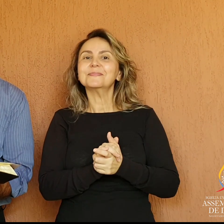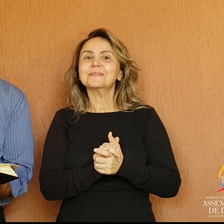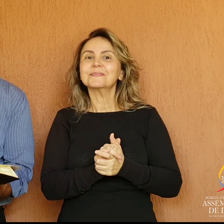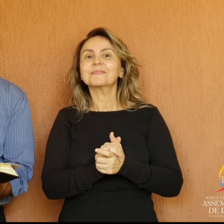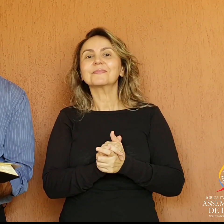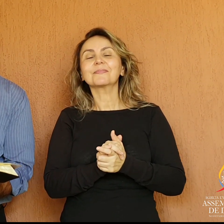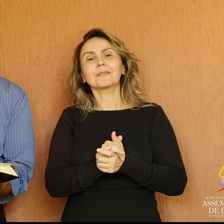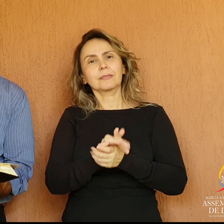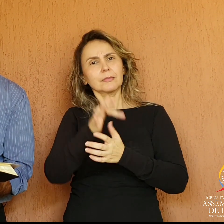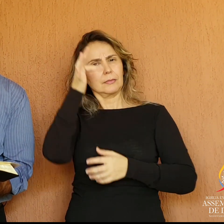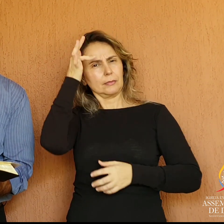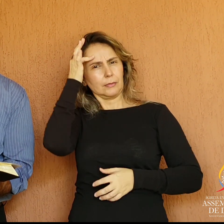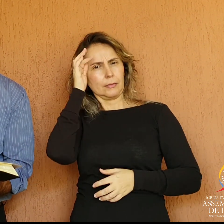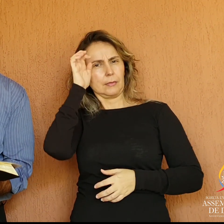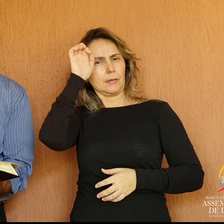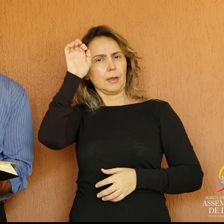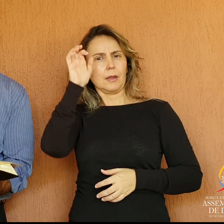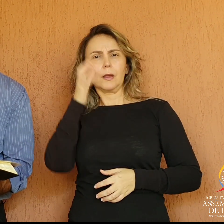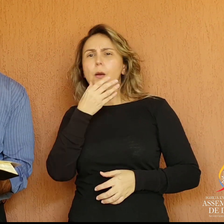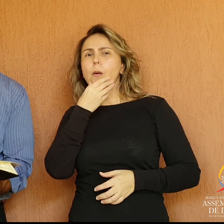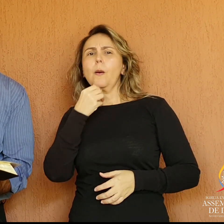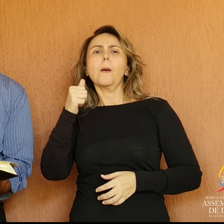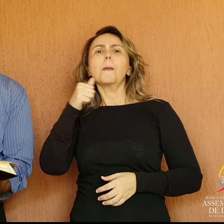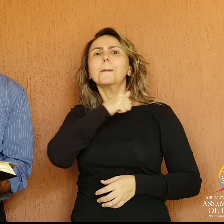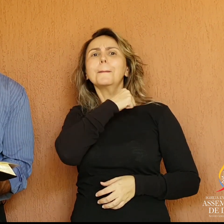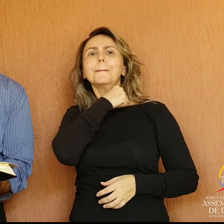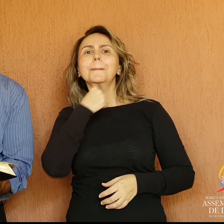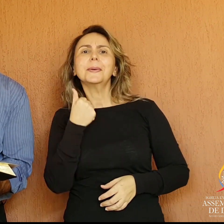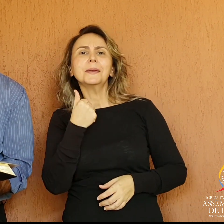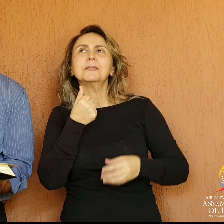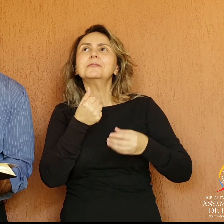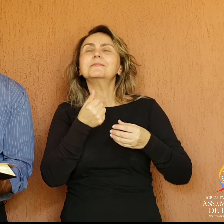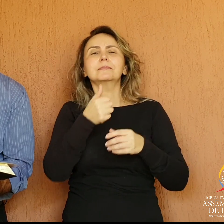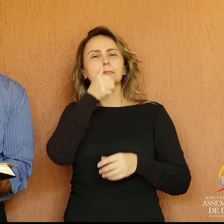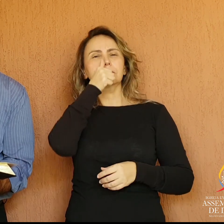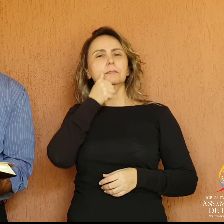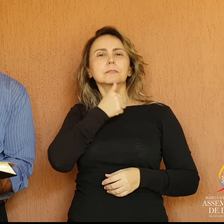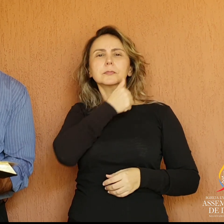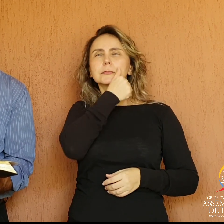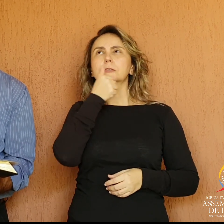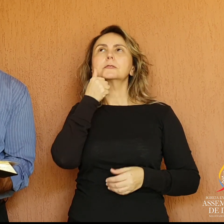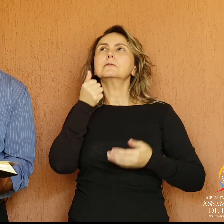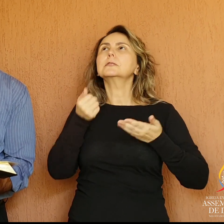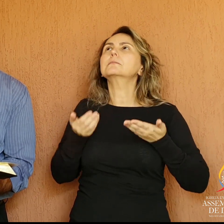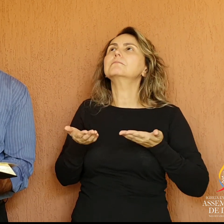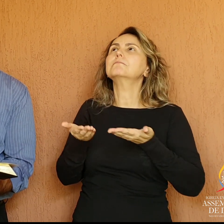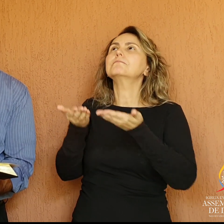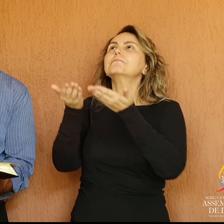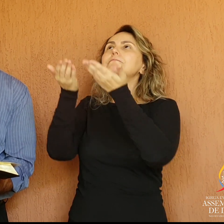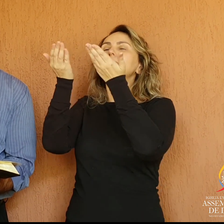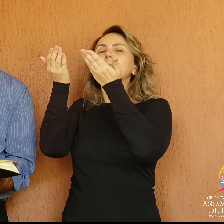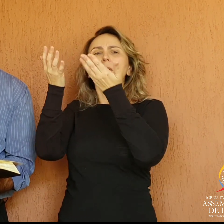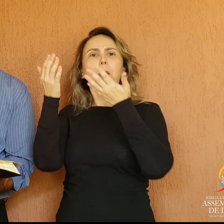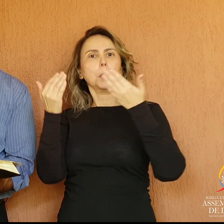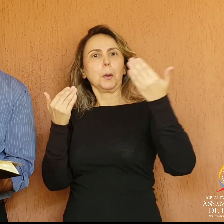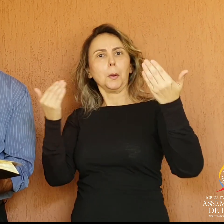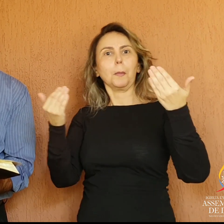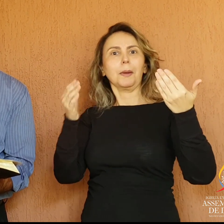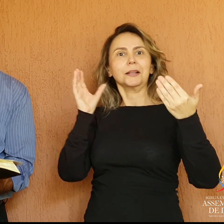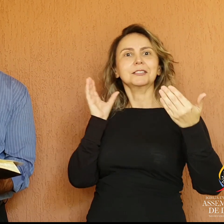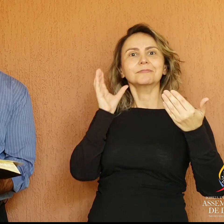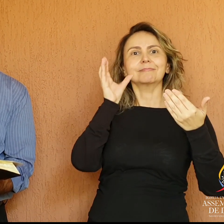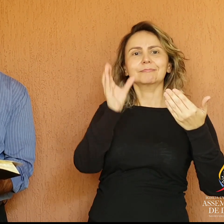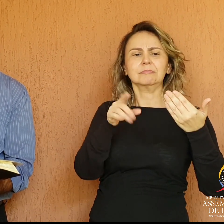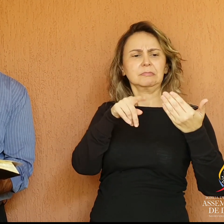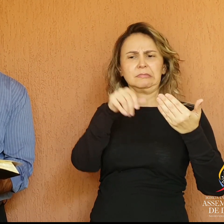Pela fé, Abel ofereceu a Deus maior sacrifício do que Caim, pelo